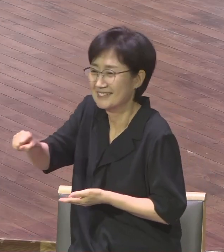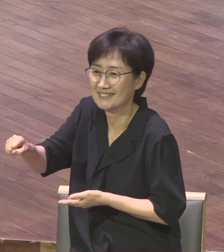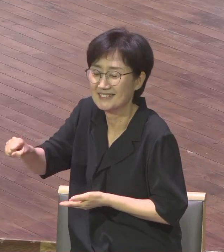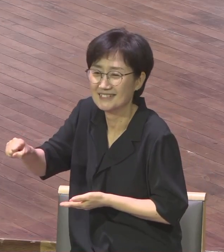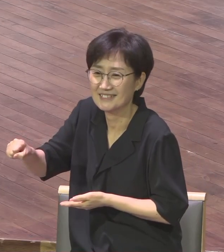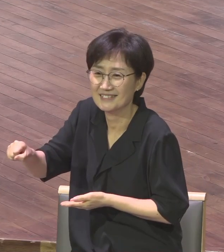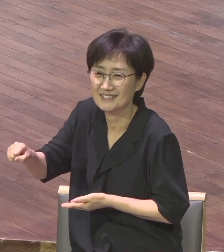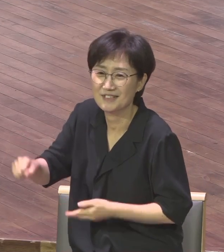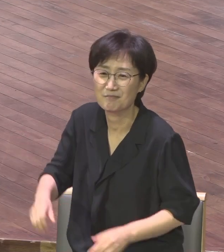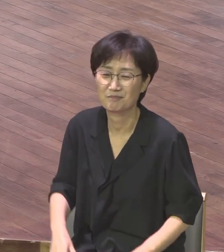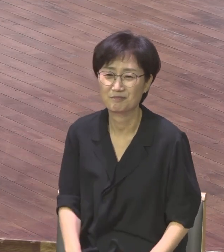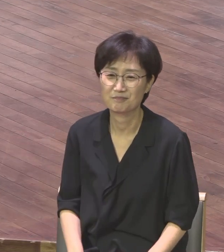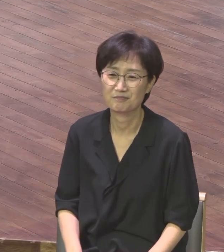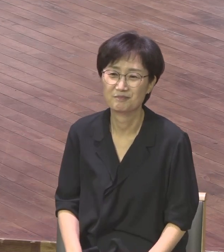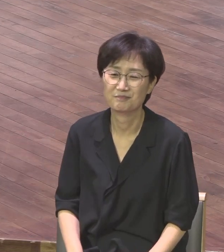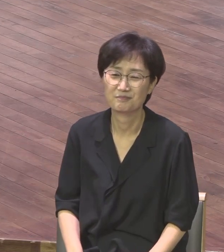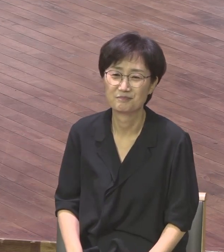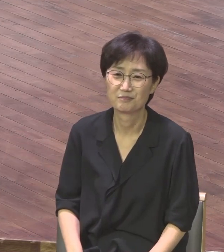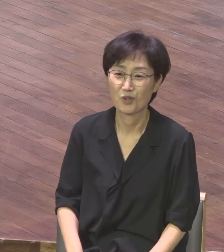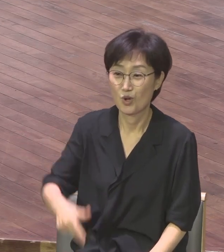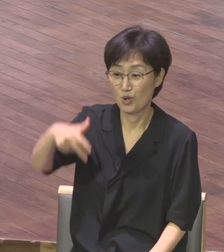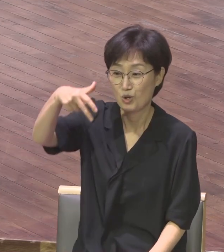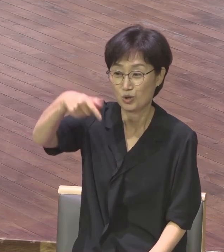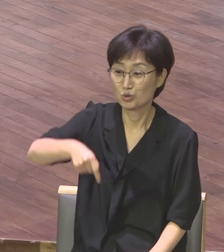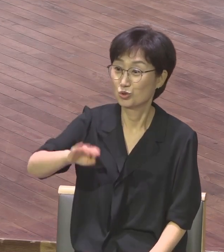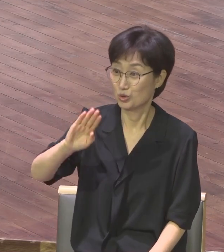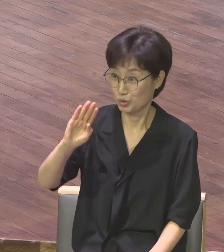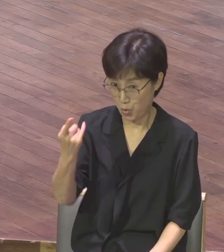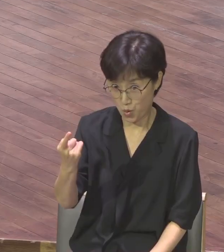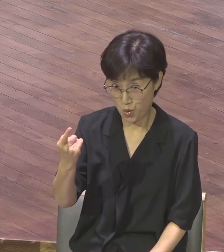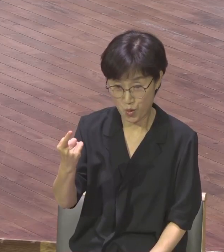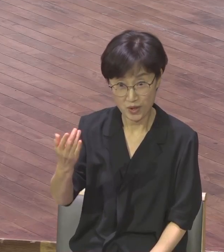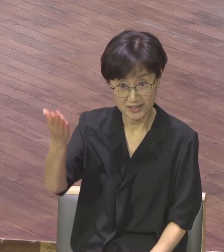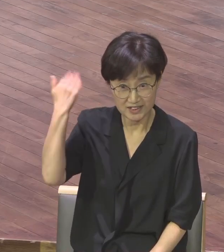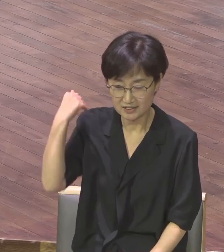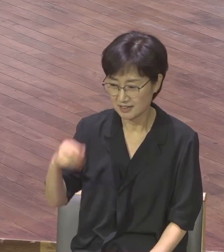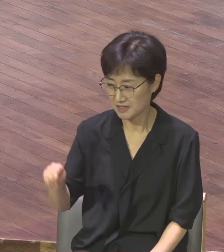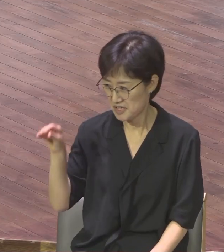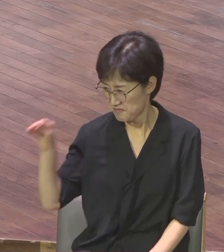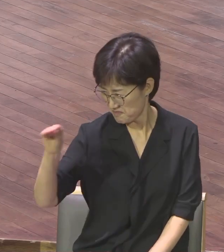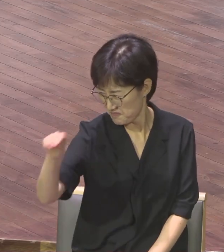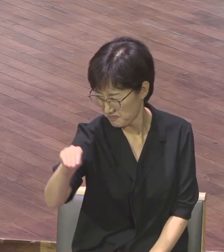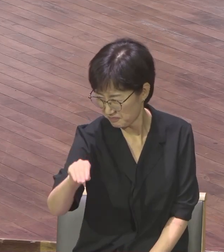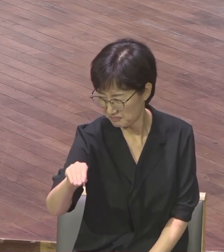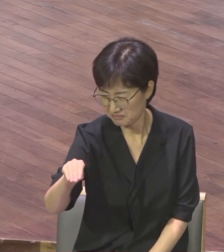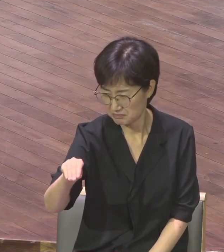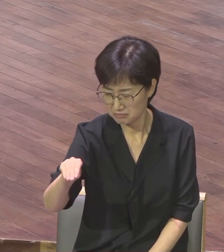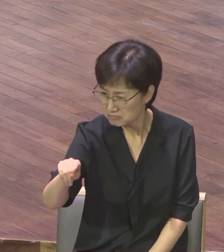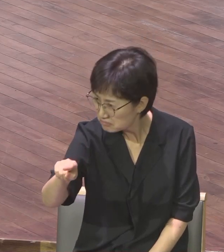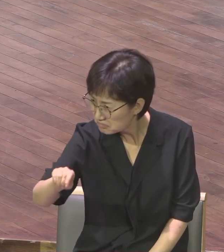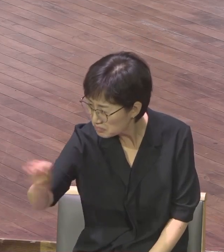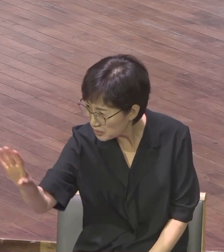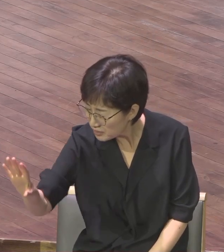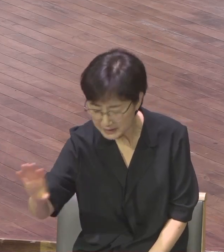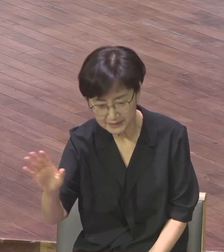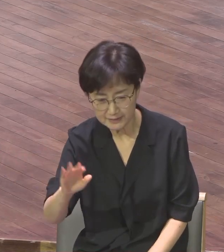주부를 탁 전에는 모르고 팍팍 찔러다니 그렇지 않고 안으로 완전히 넣어가지고 안 보이도록